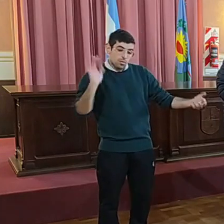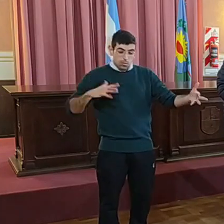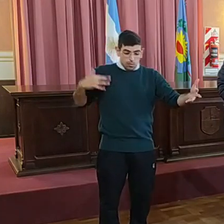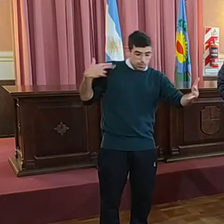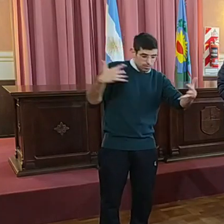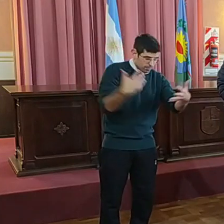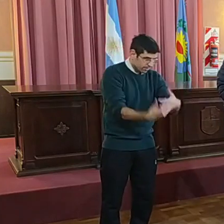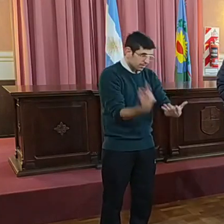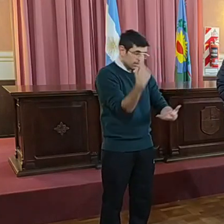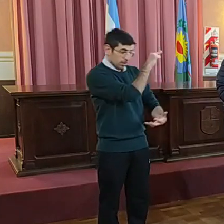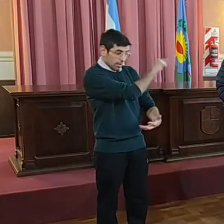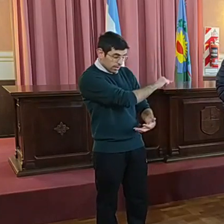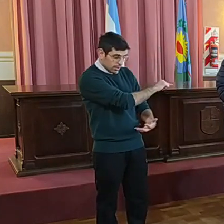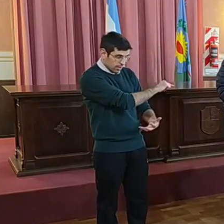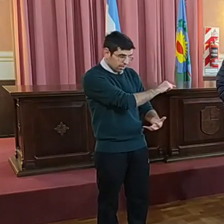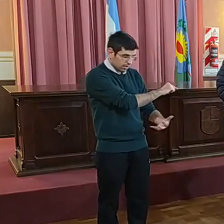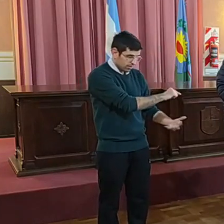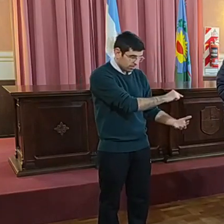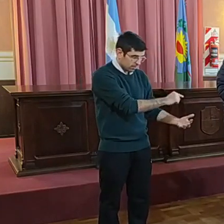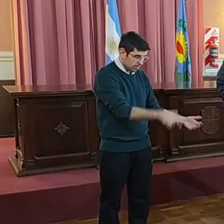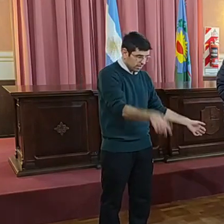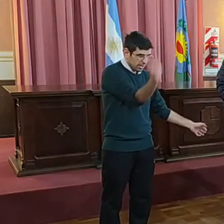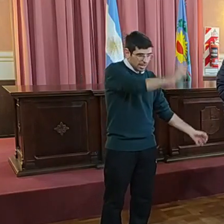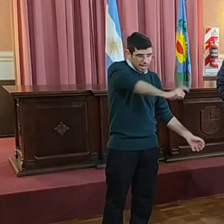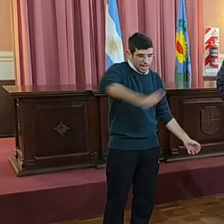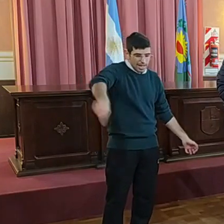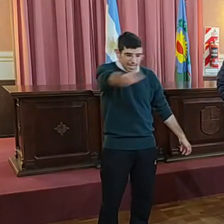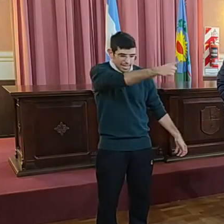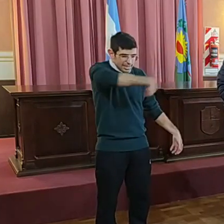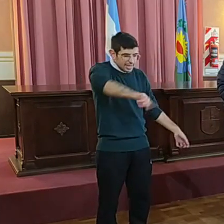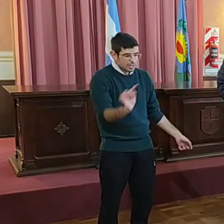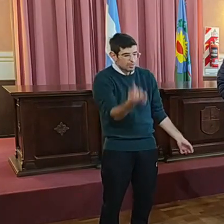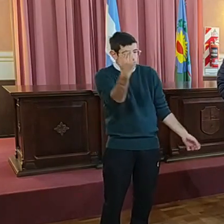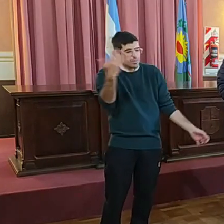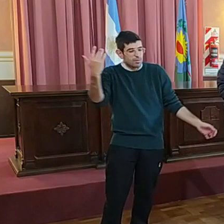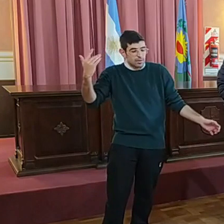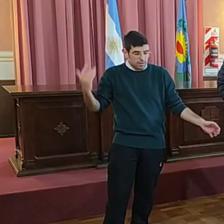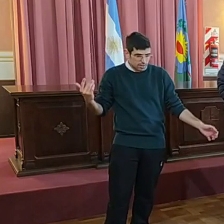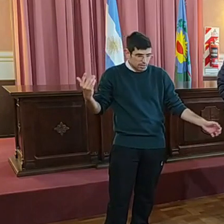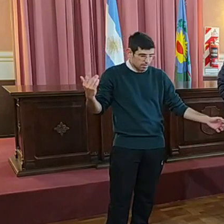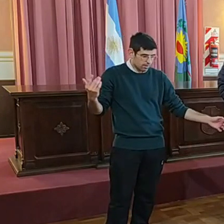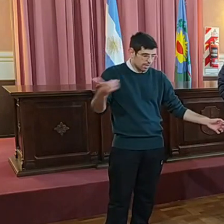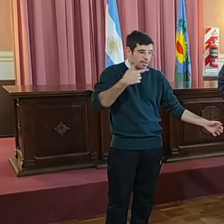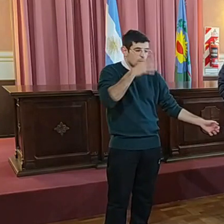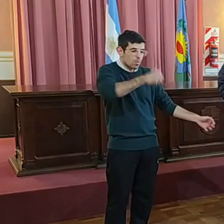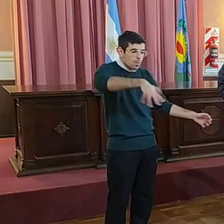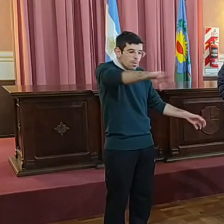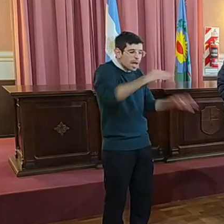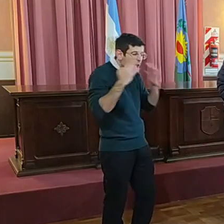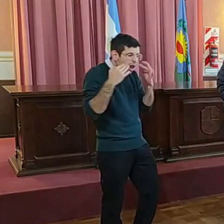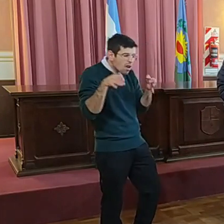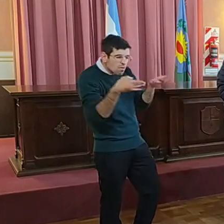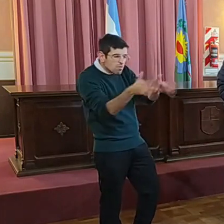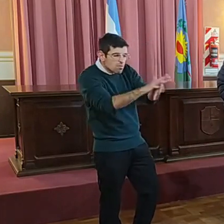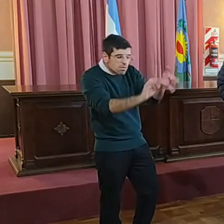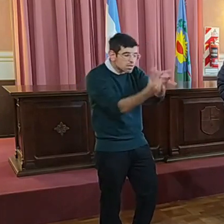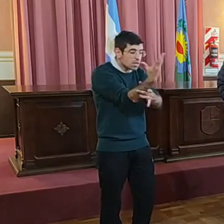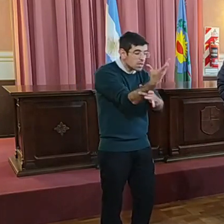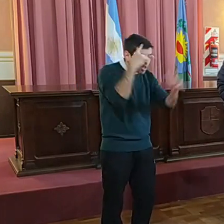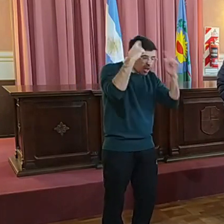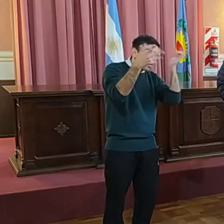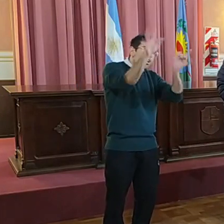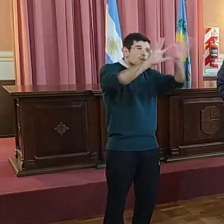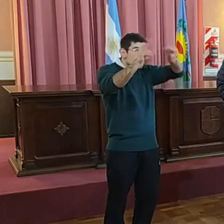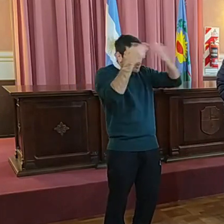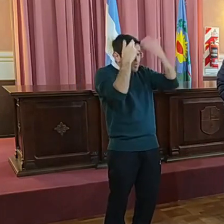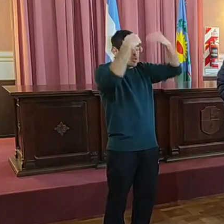quiero homenajear a las primeras generaciones que marcaron nuestro rumbo y a todos los sueños que fueron la clave de lo